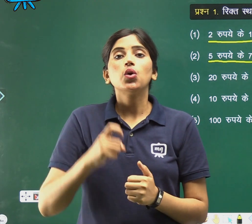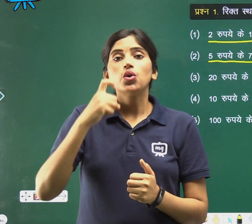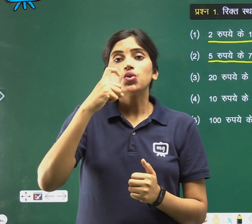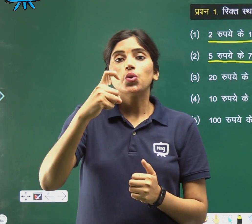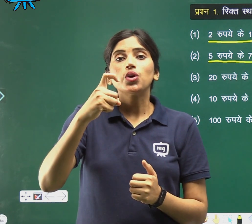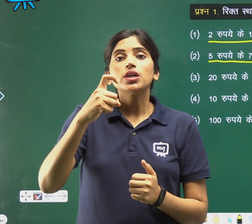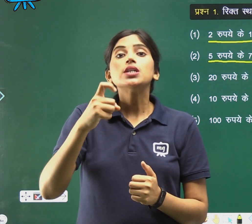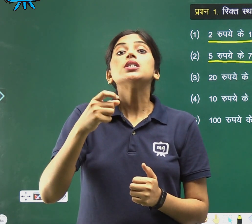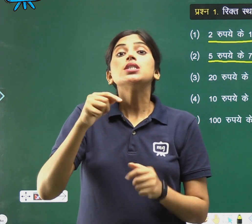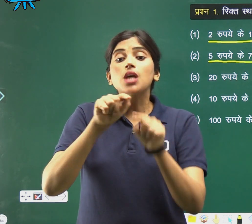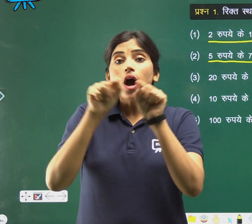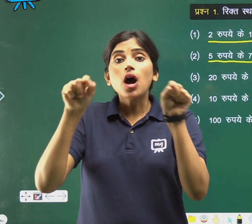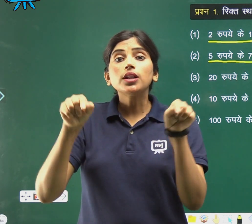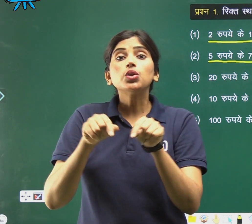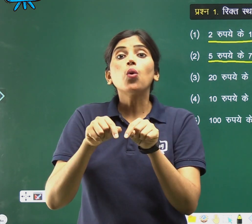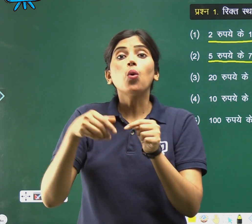7 नोट हैं,